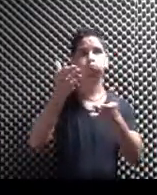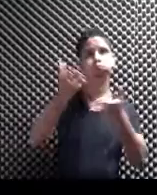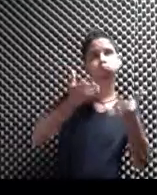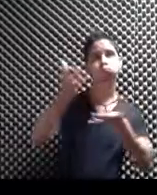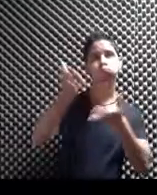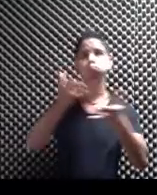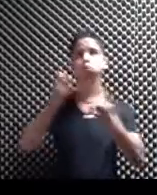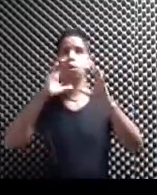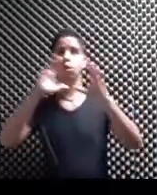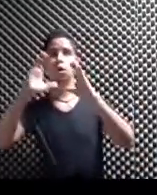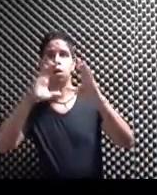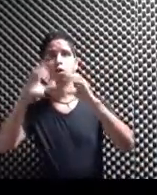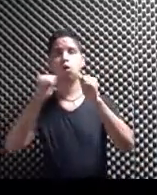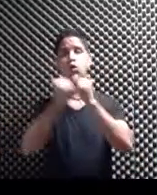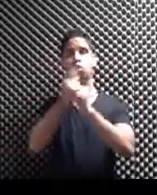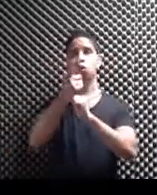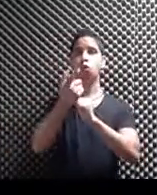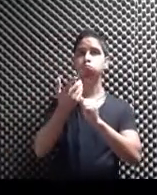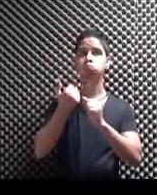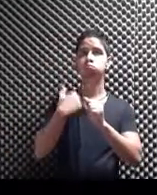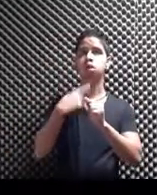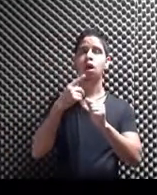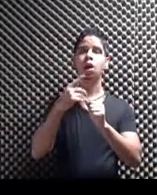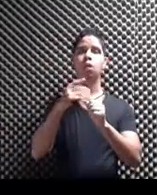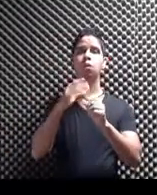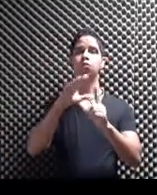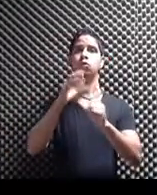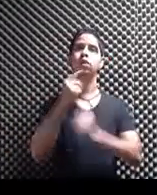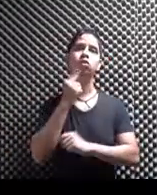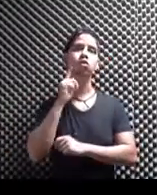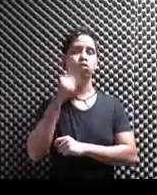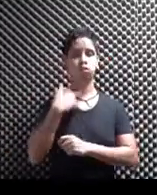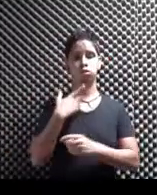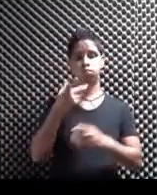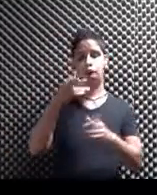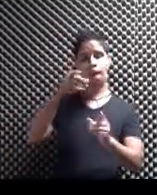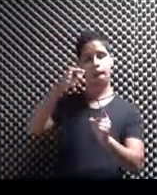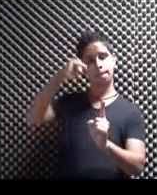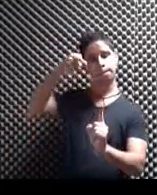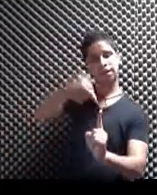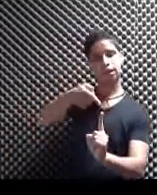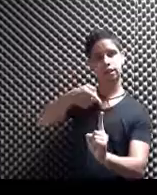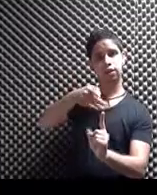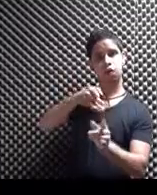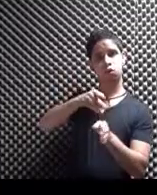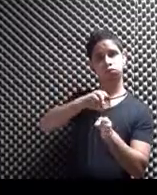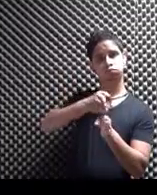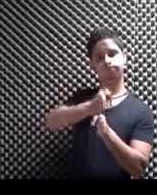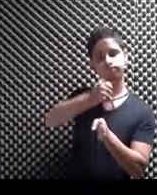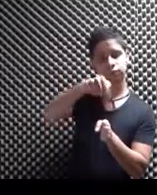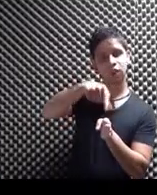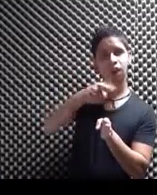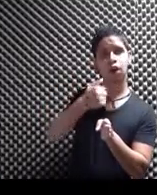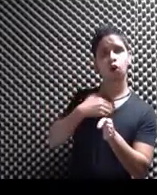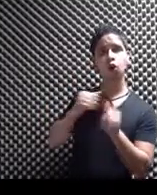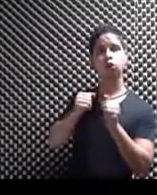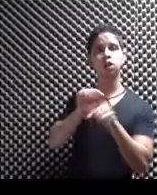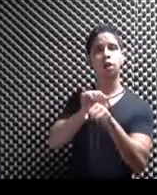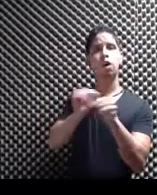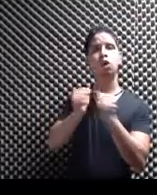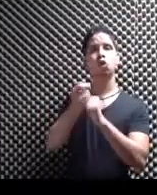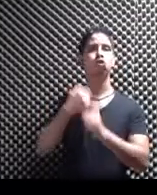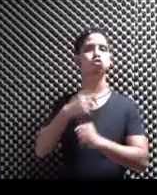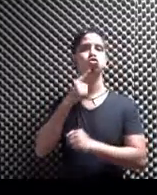me he especializado en trabajar con personas sordas en la práctica privada. Ah, ok. ¿Cómo ella puede mezclar la práctica